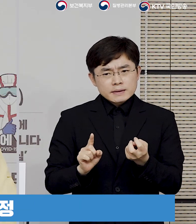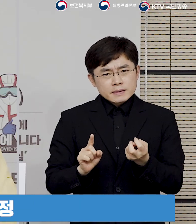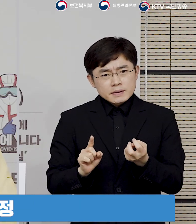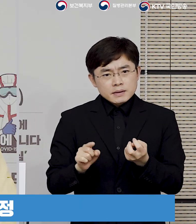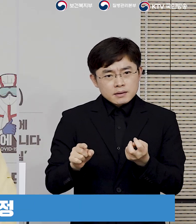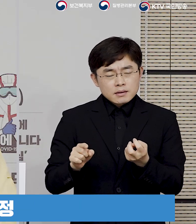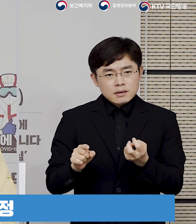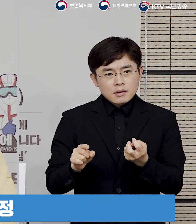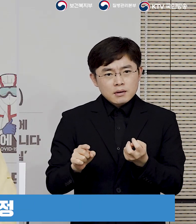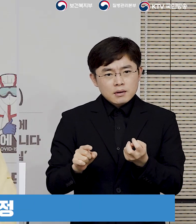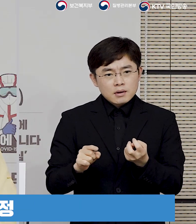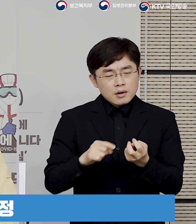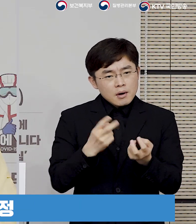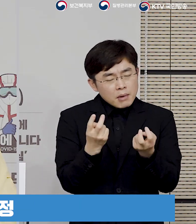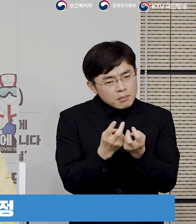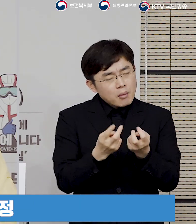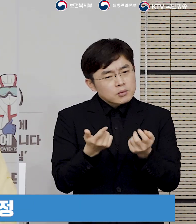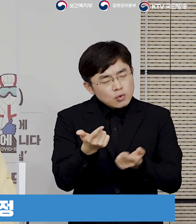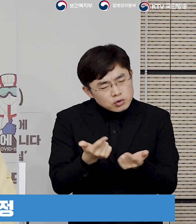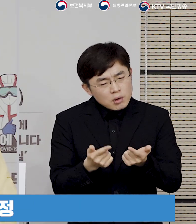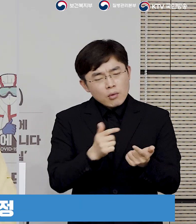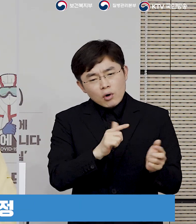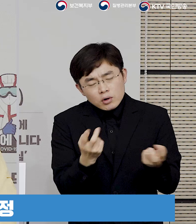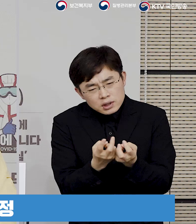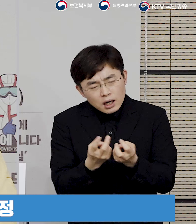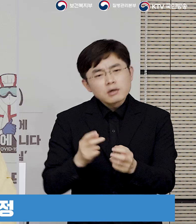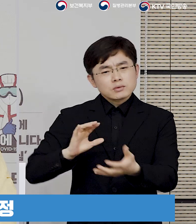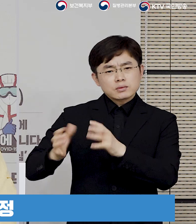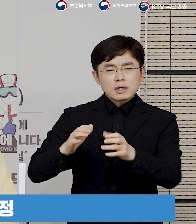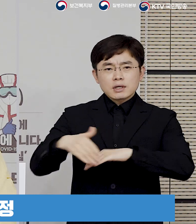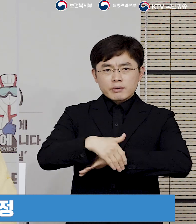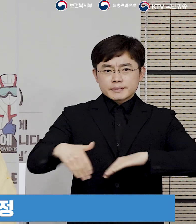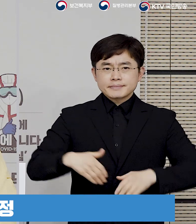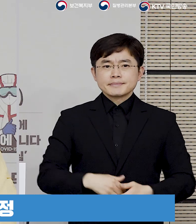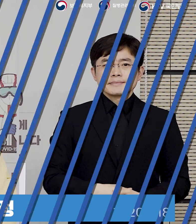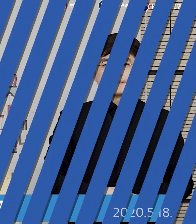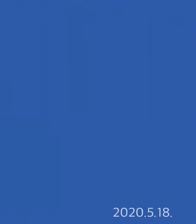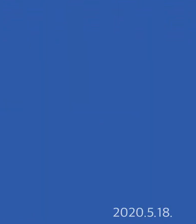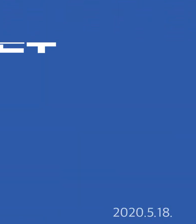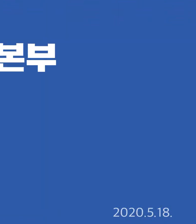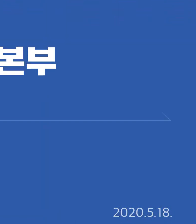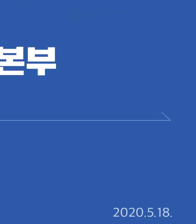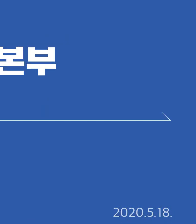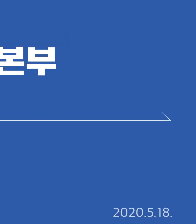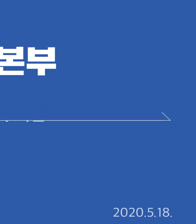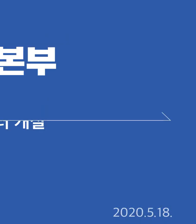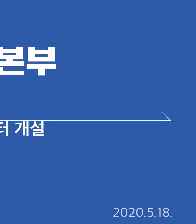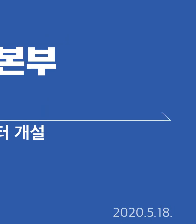지침들에 있어서 에어컨의 사용에 있어서 어떤 것들을 중시해야 되는지를 좀 토론할 예정입니다.